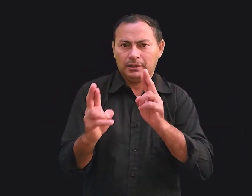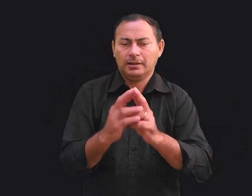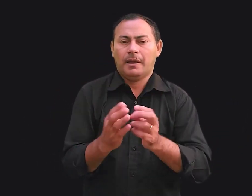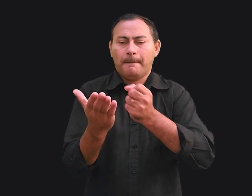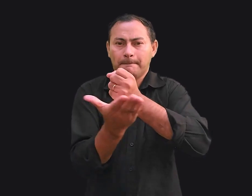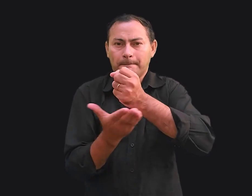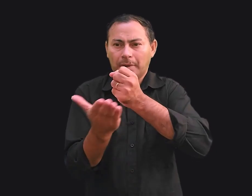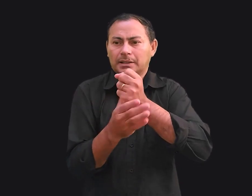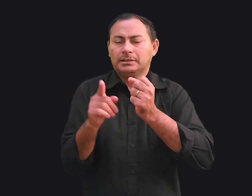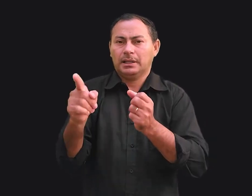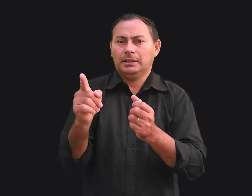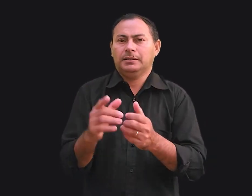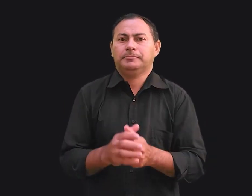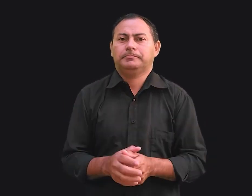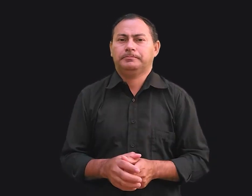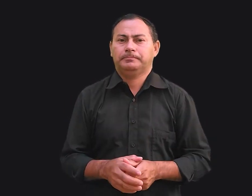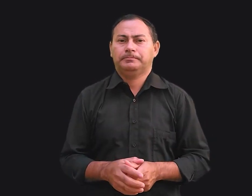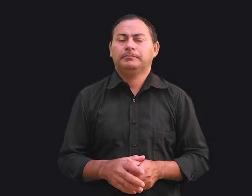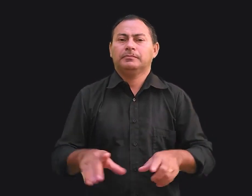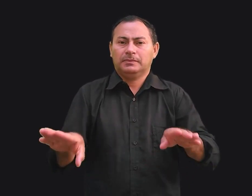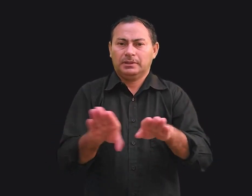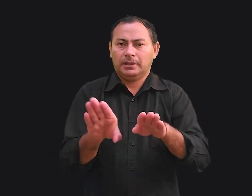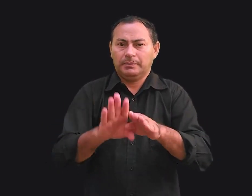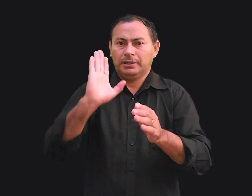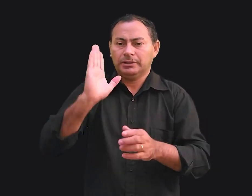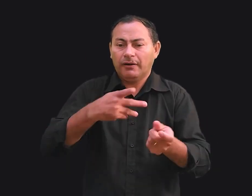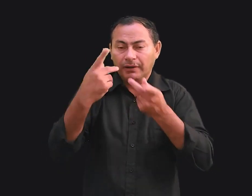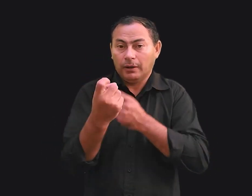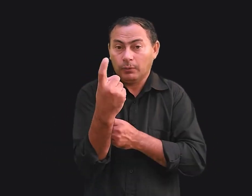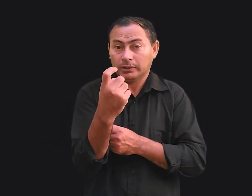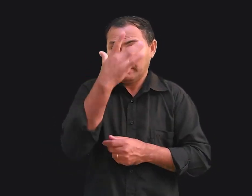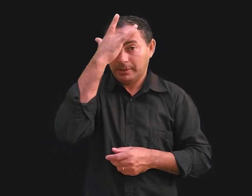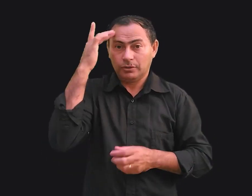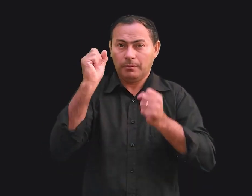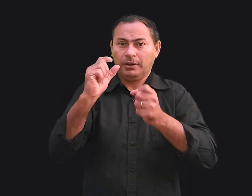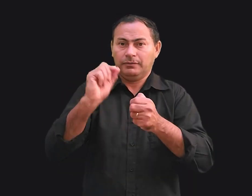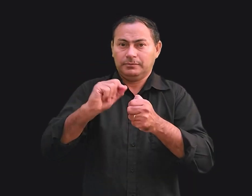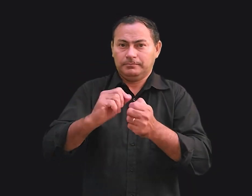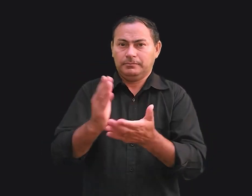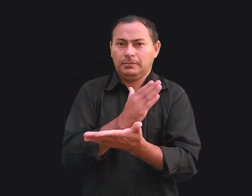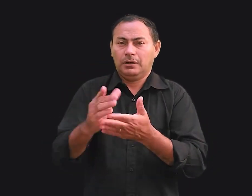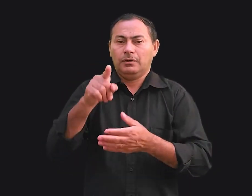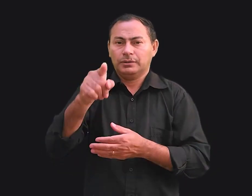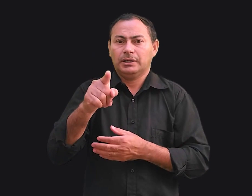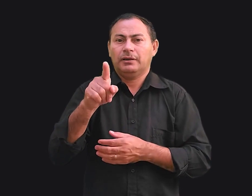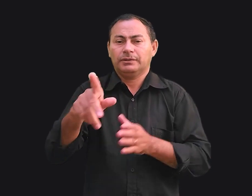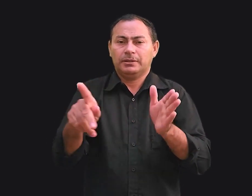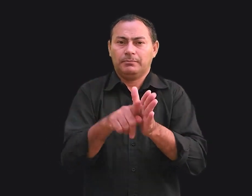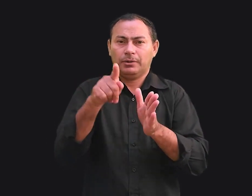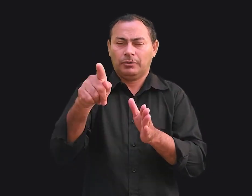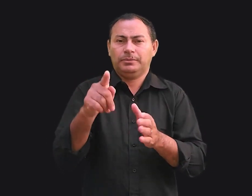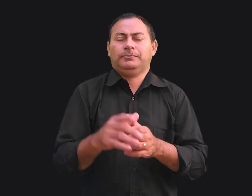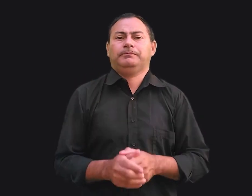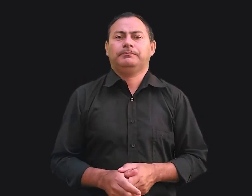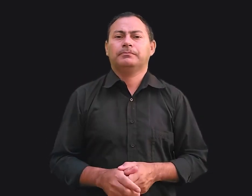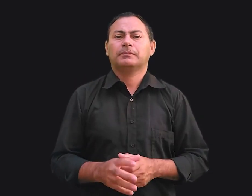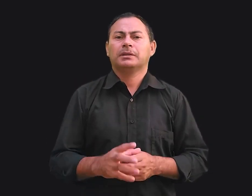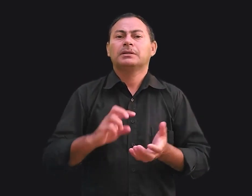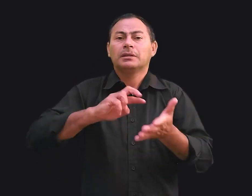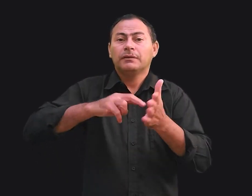a base dela. Também já dissemos que a única pessoa que pode fazer alguma coisa por você é você mesmo. Isso quer dizer